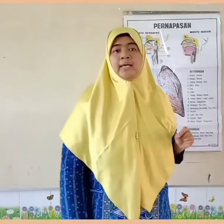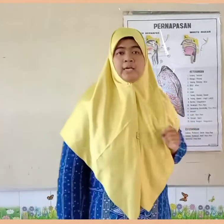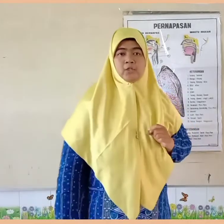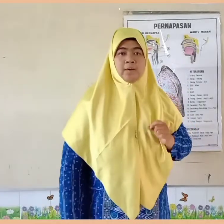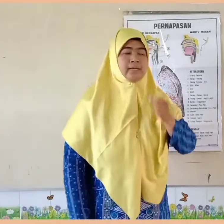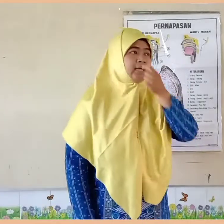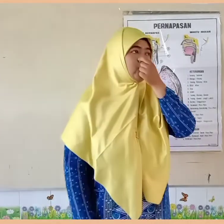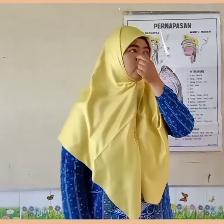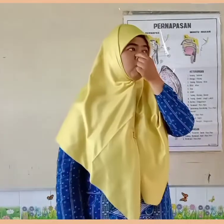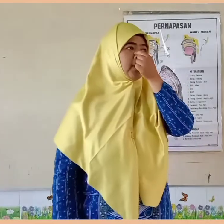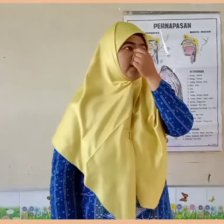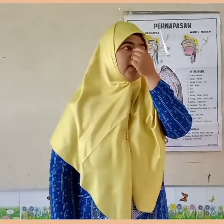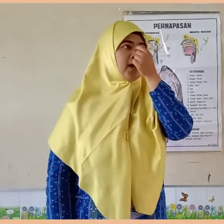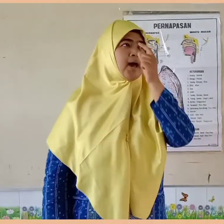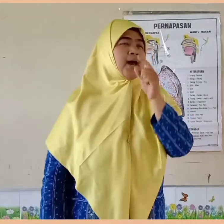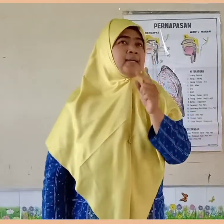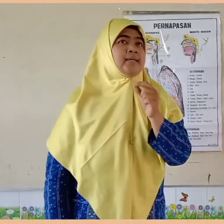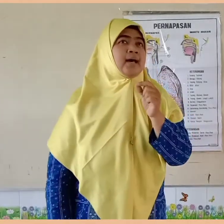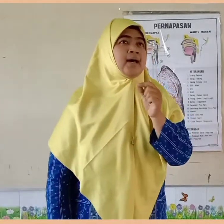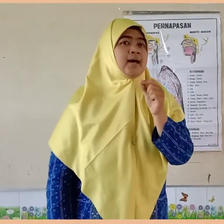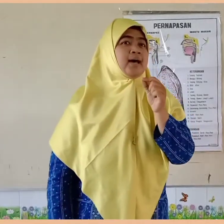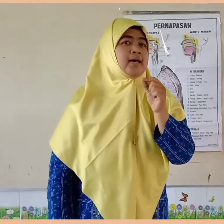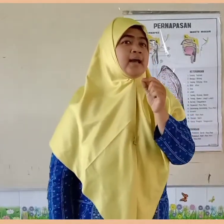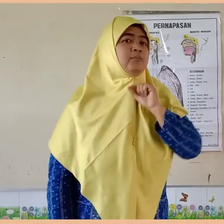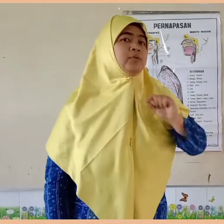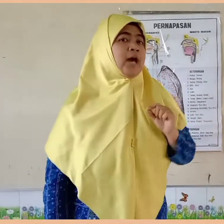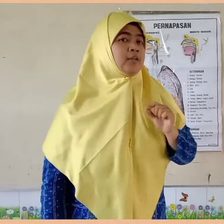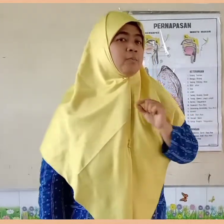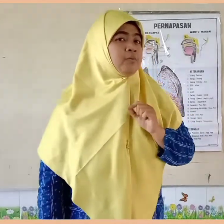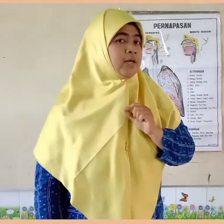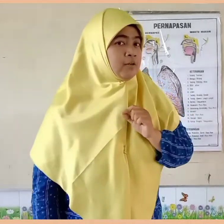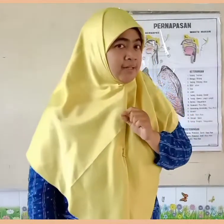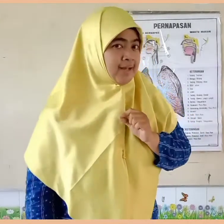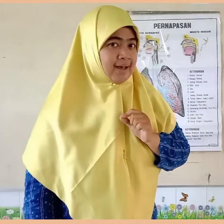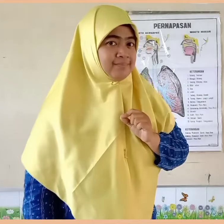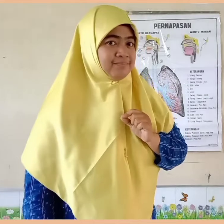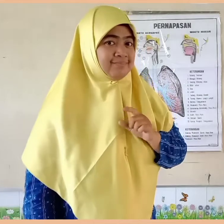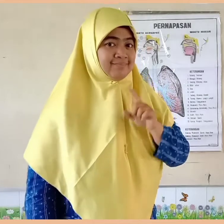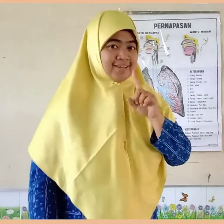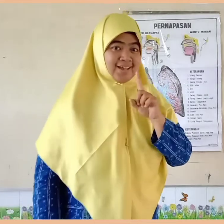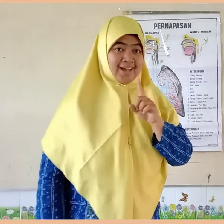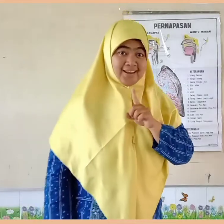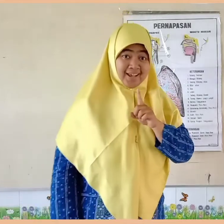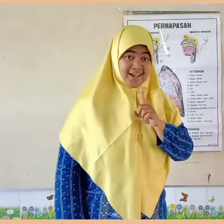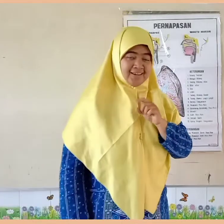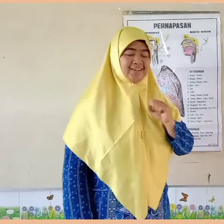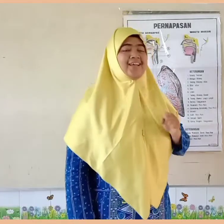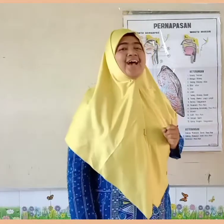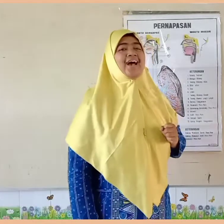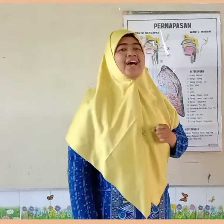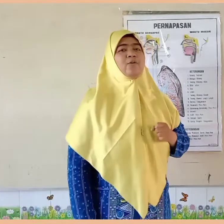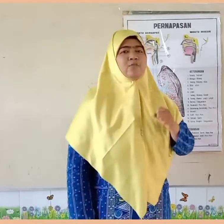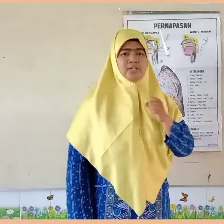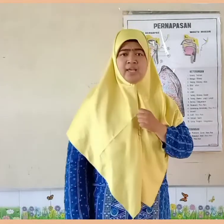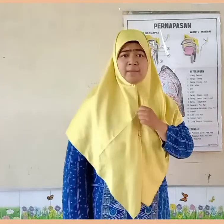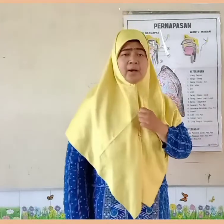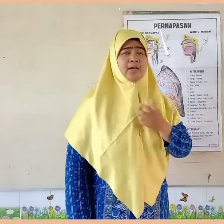tanya coba, di hidungmu ini ada rambut atau bulu hidungnya enggak? Ada kan? Nah, fungsinya apa? Kenapa